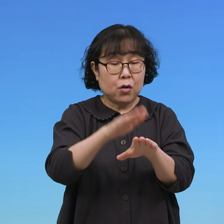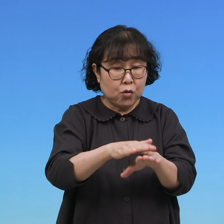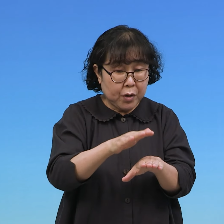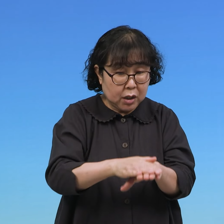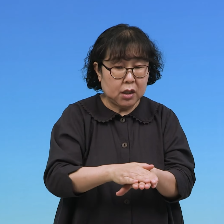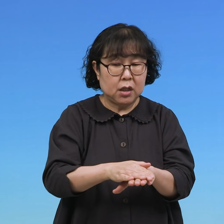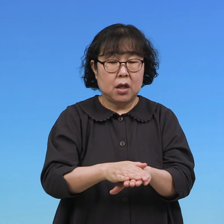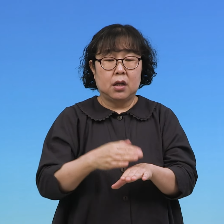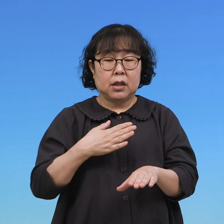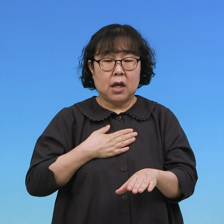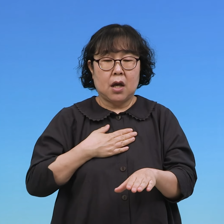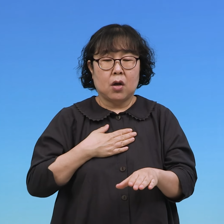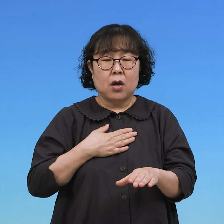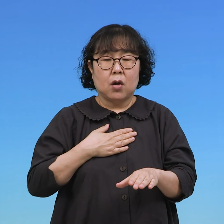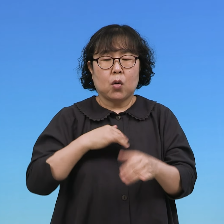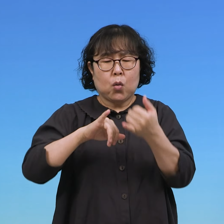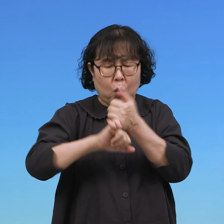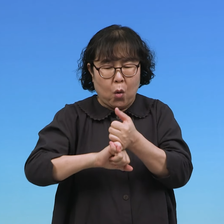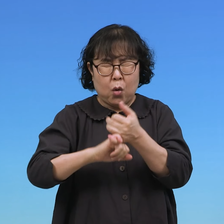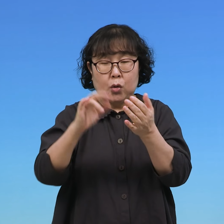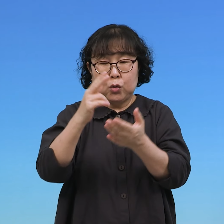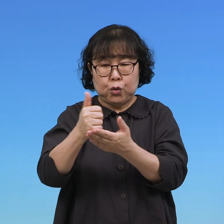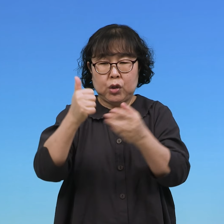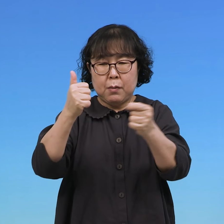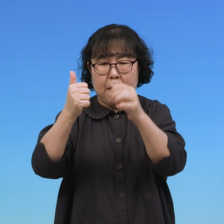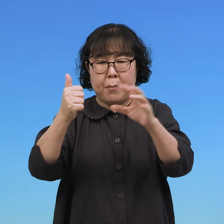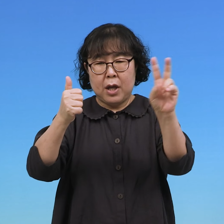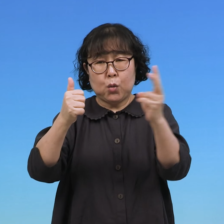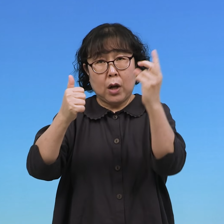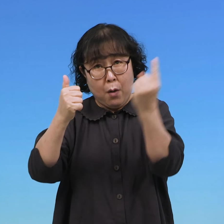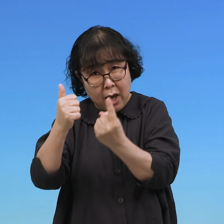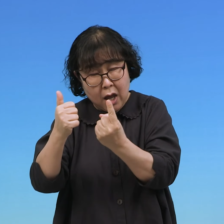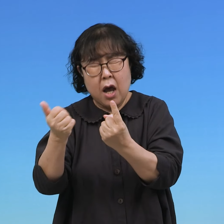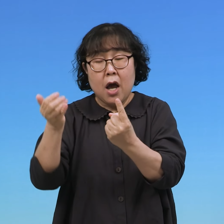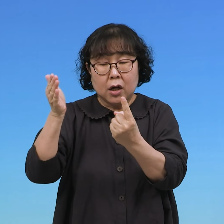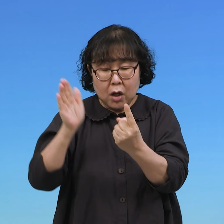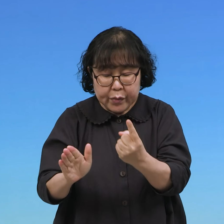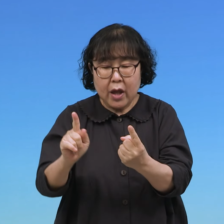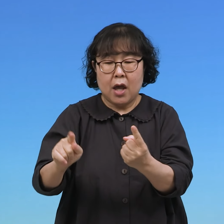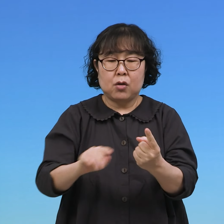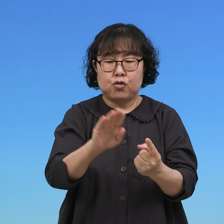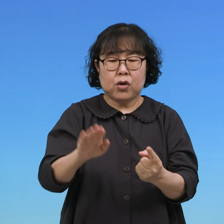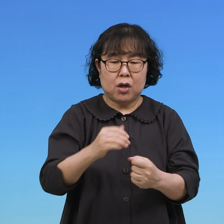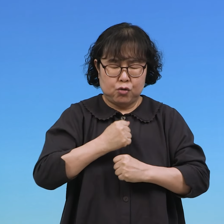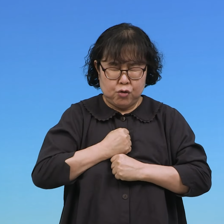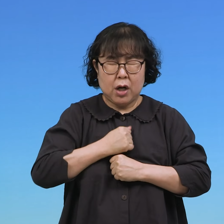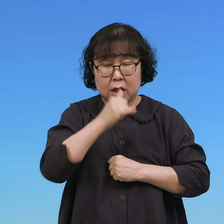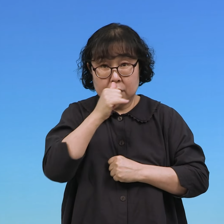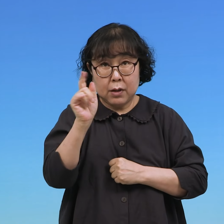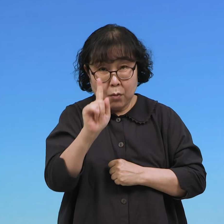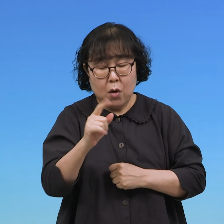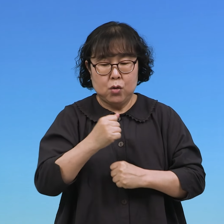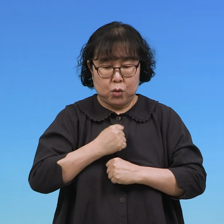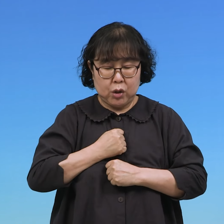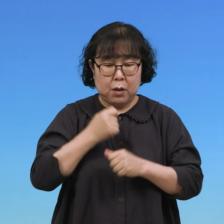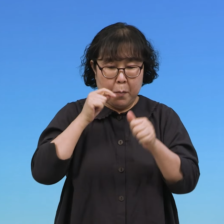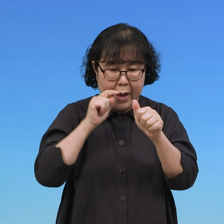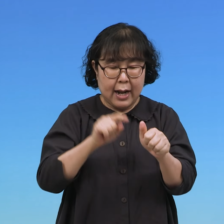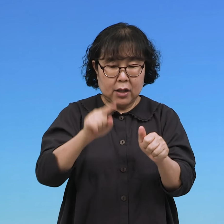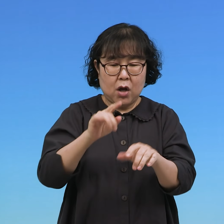돌아오는데, 그 사이에 여러분 베드로전서 5장 8절 말씀 그대로입니다. 근신하라, 깨어라, 너희